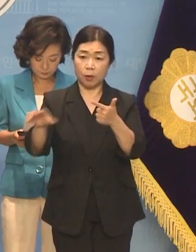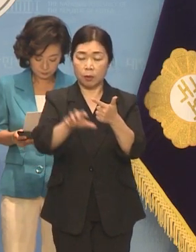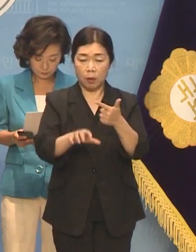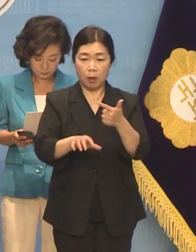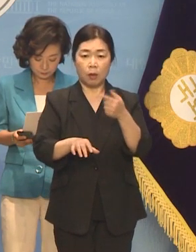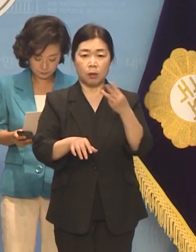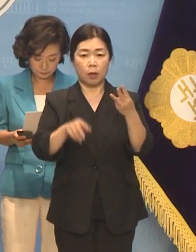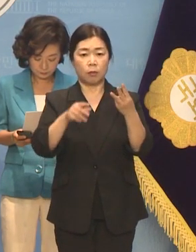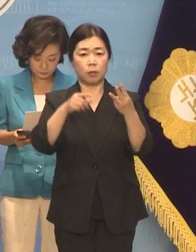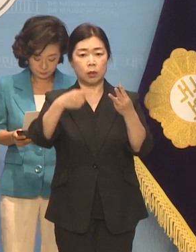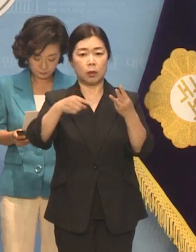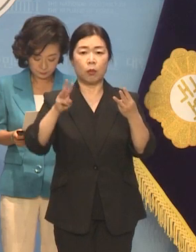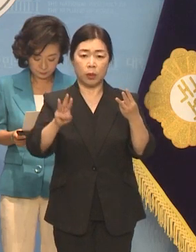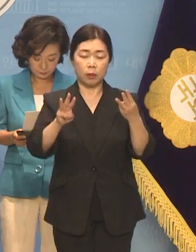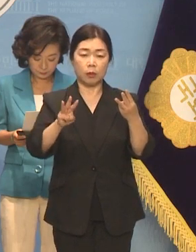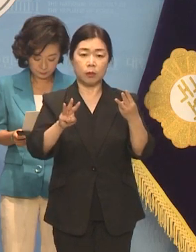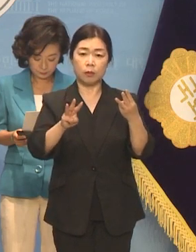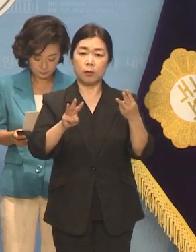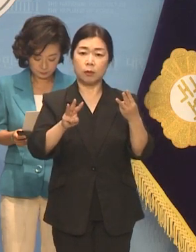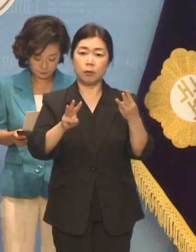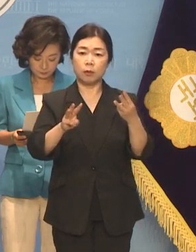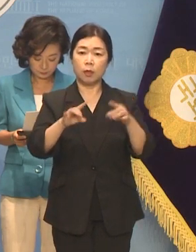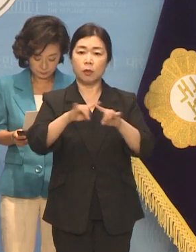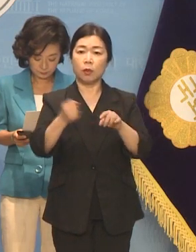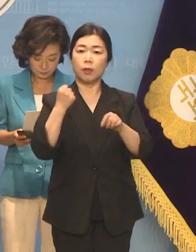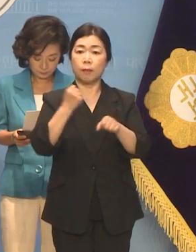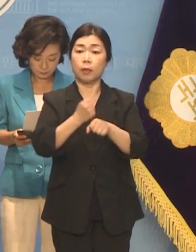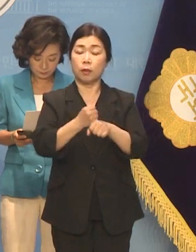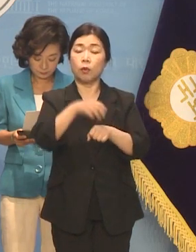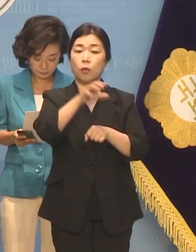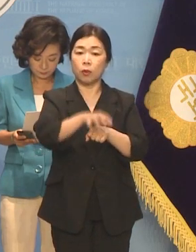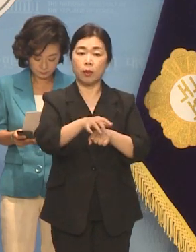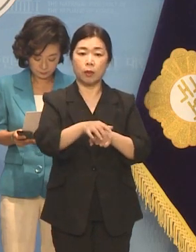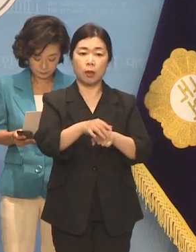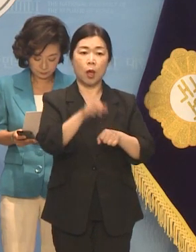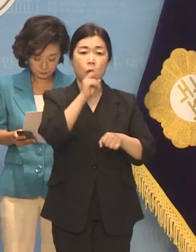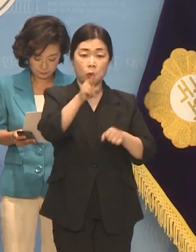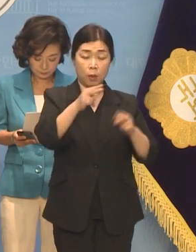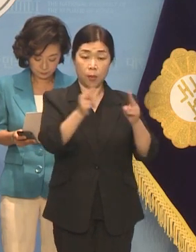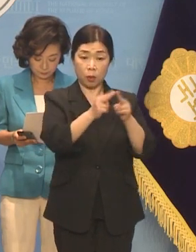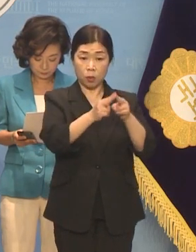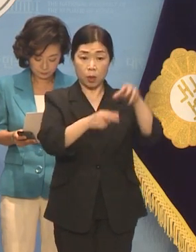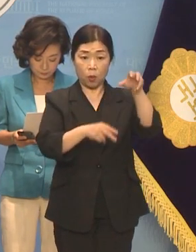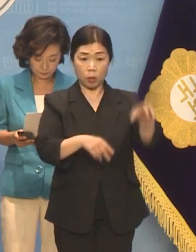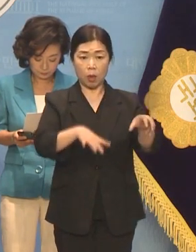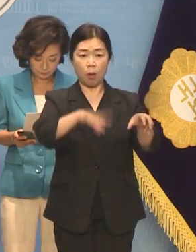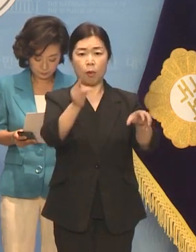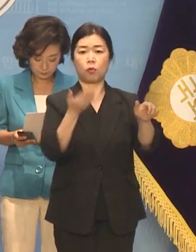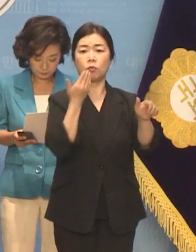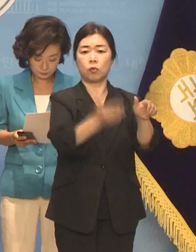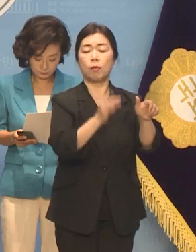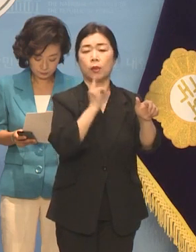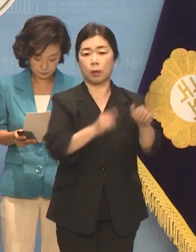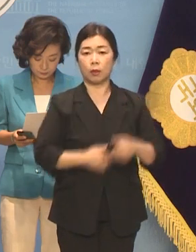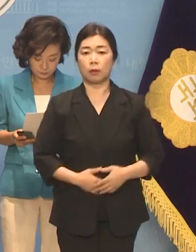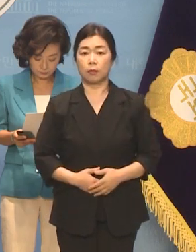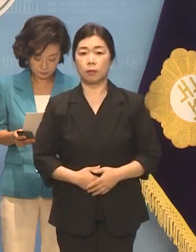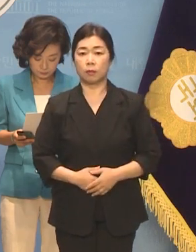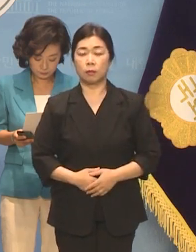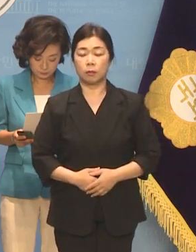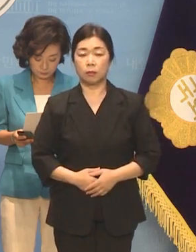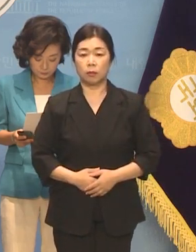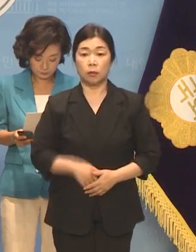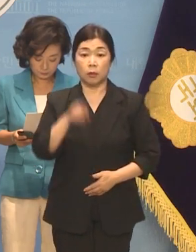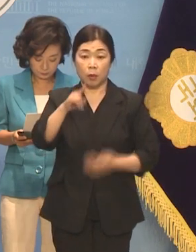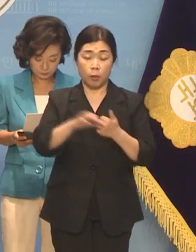물량을 용인 반도체 산단에 우선 배정한다는 계획이다. 부족 전력을